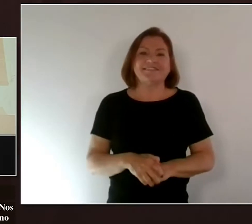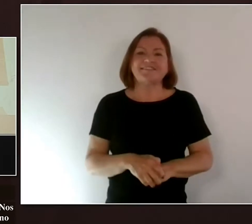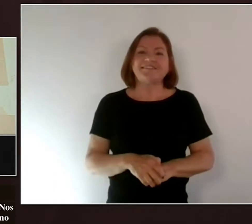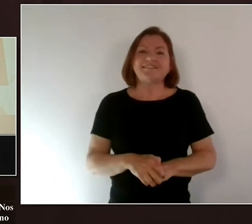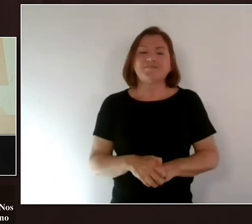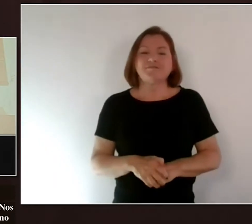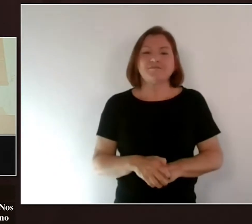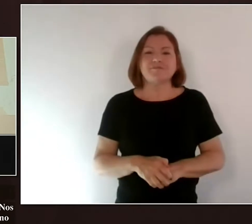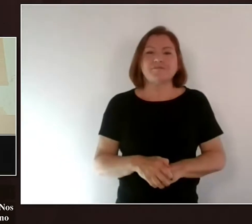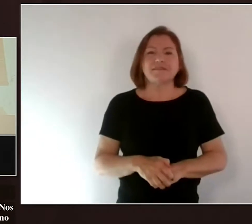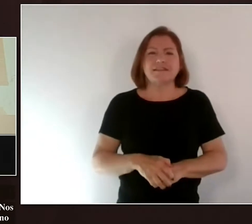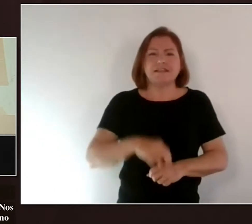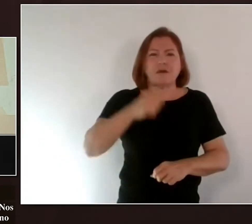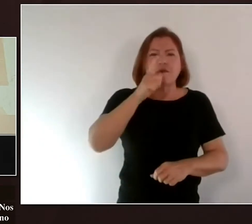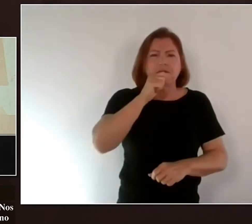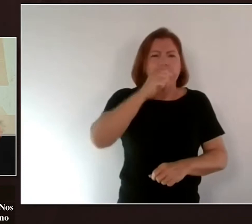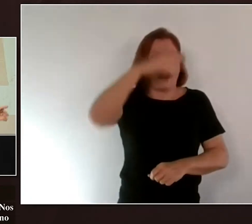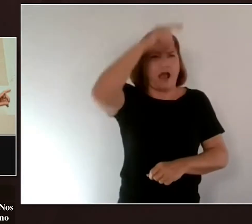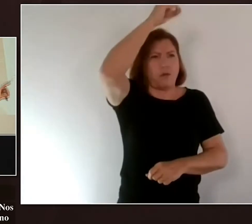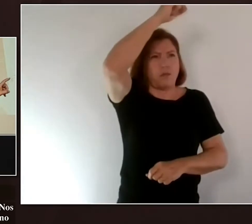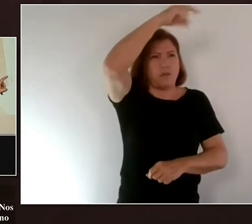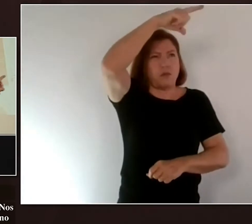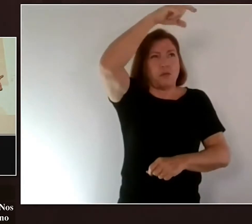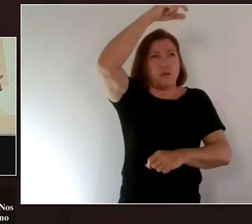orvalho estão caindo, né?